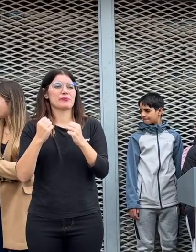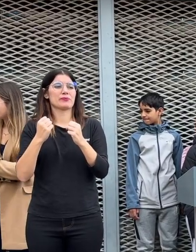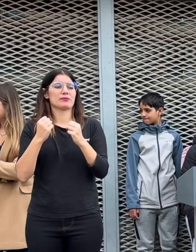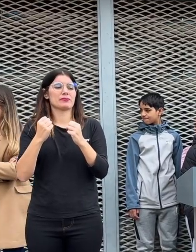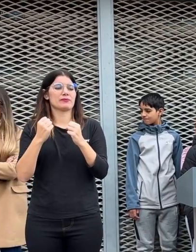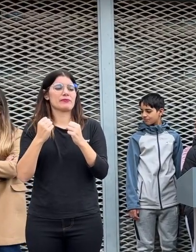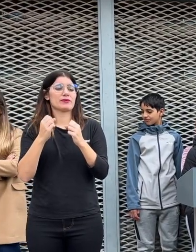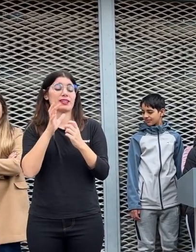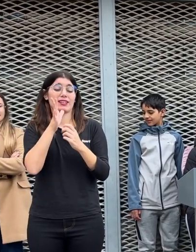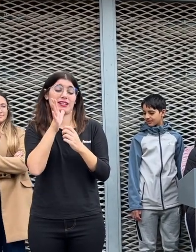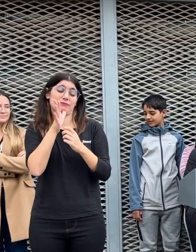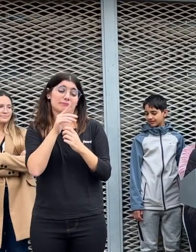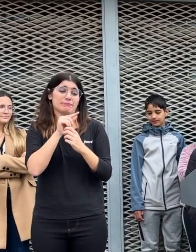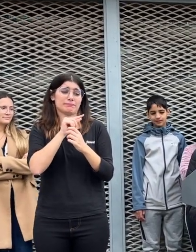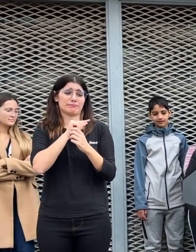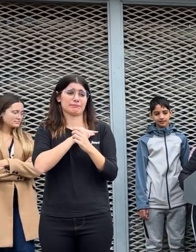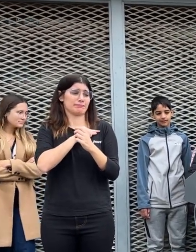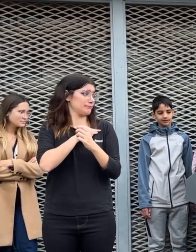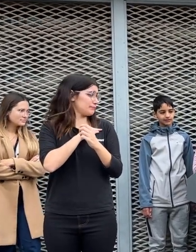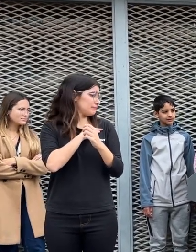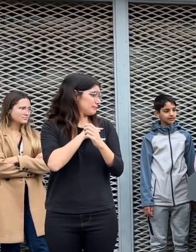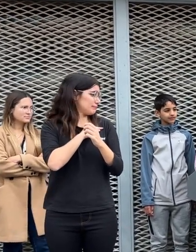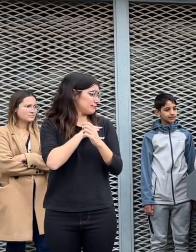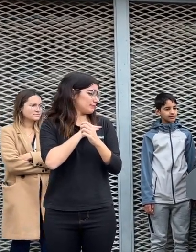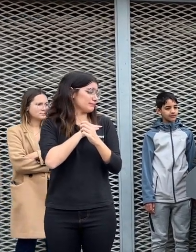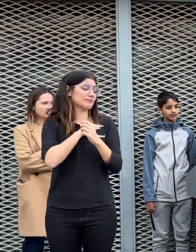sent el bosc dels somnis.